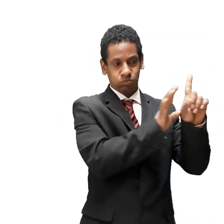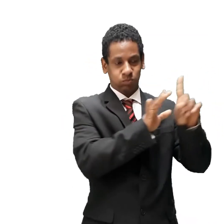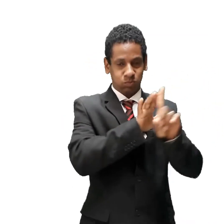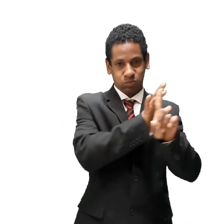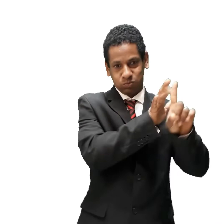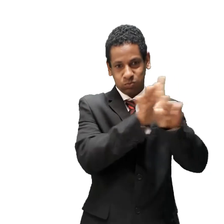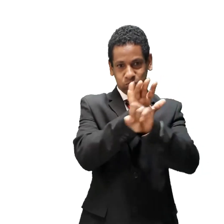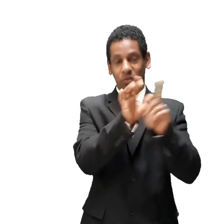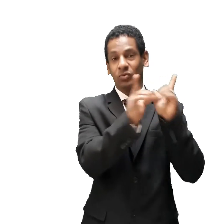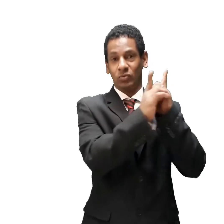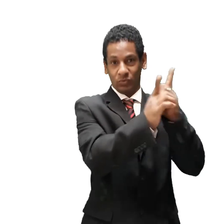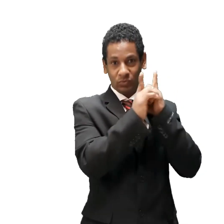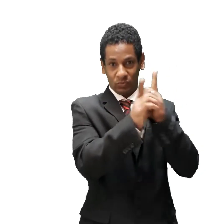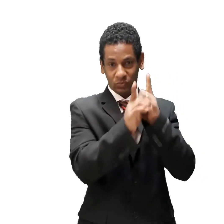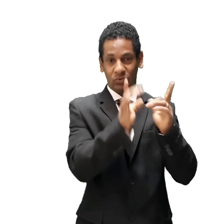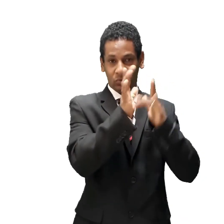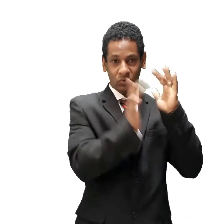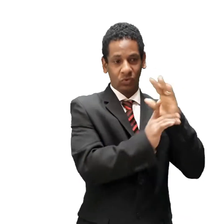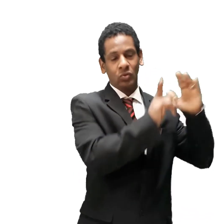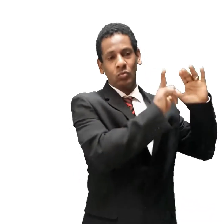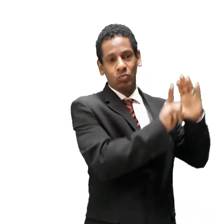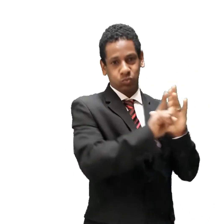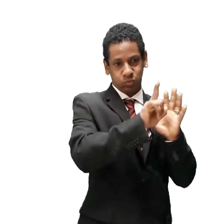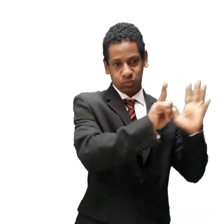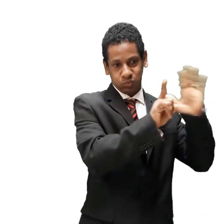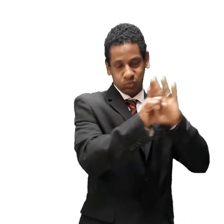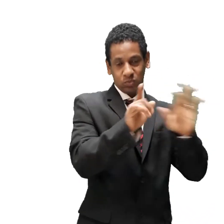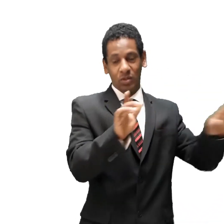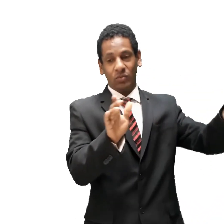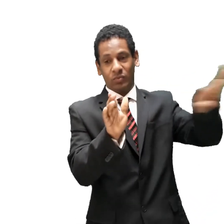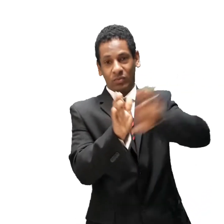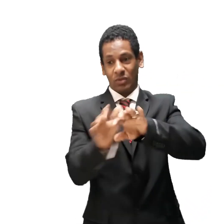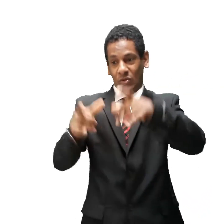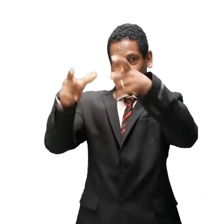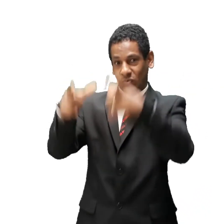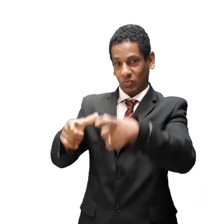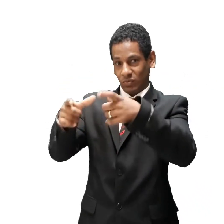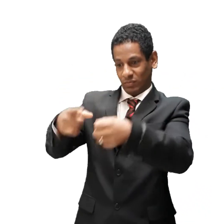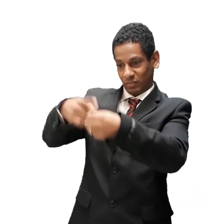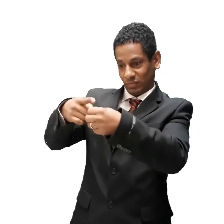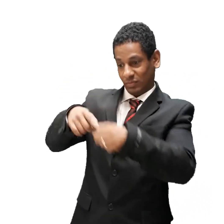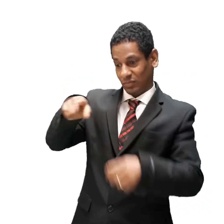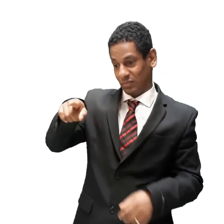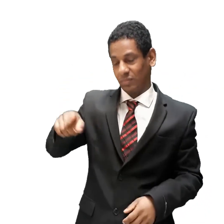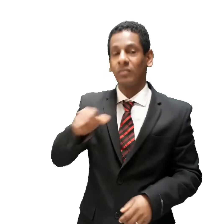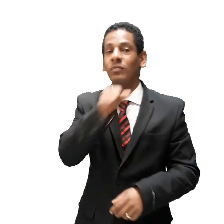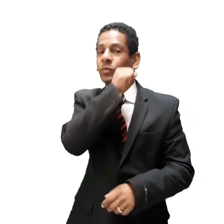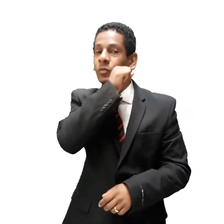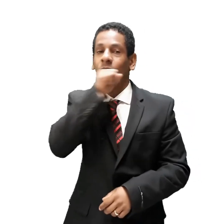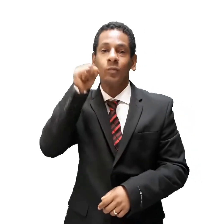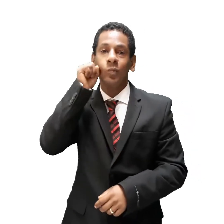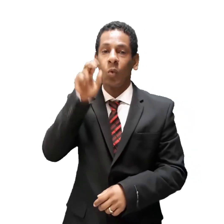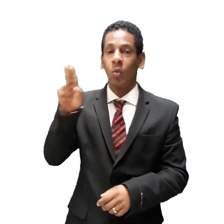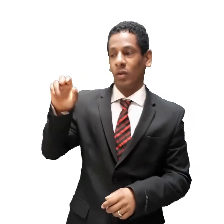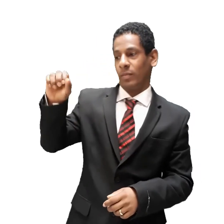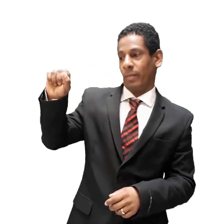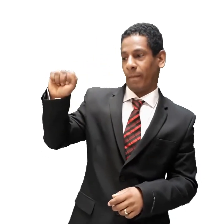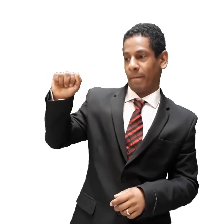discípulos, indo, então, o objetivo era a Galileia, mas ele passou por